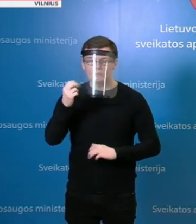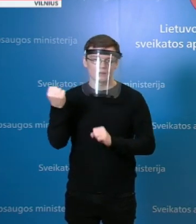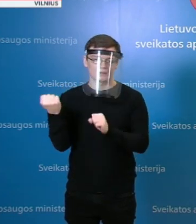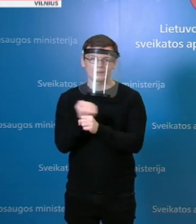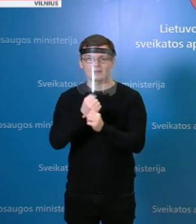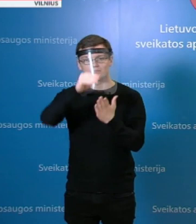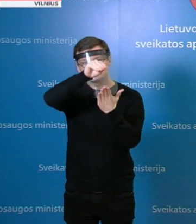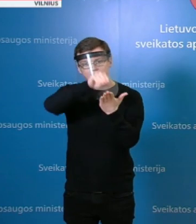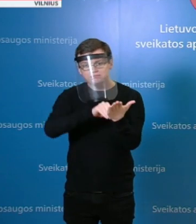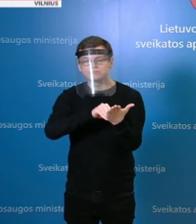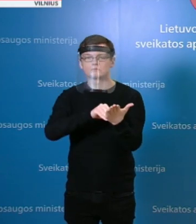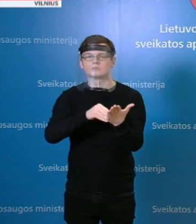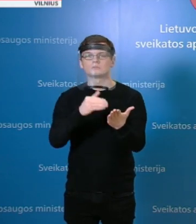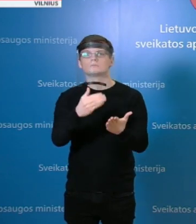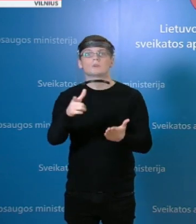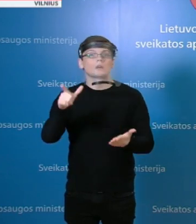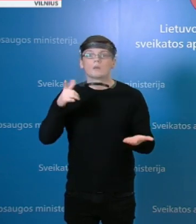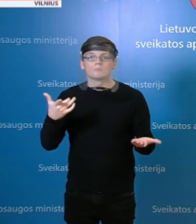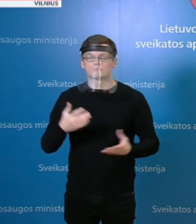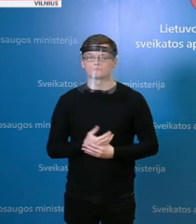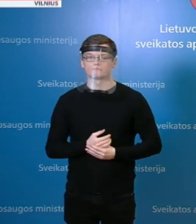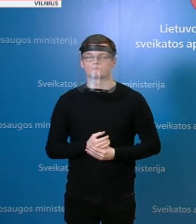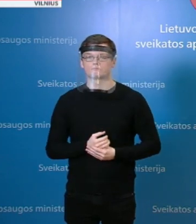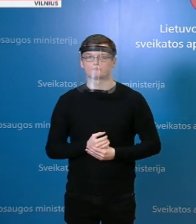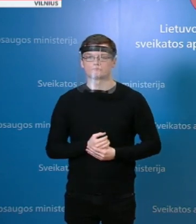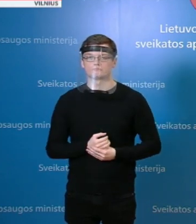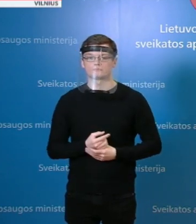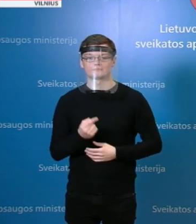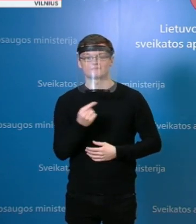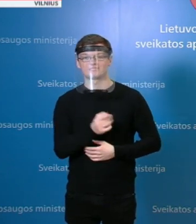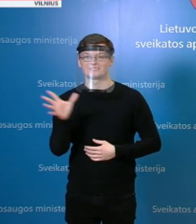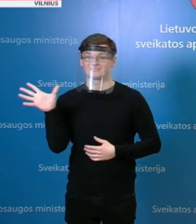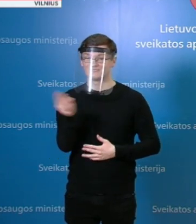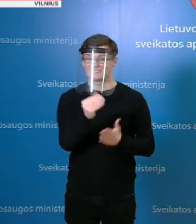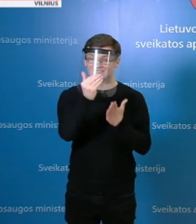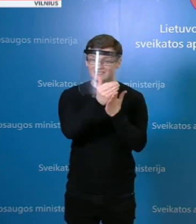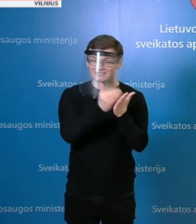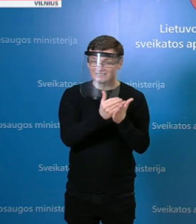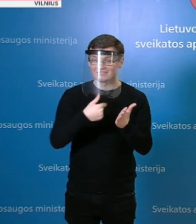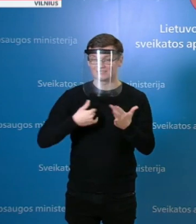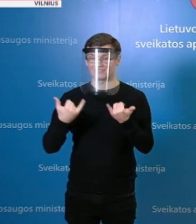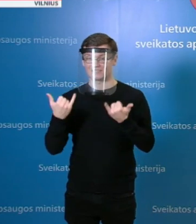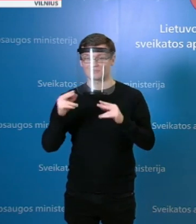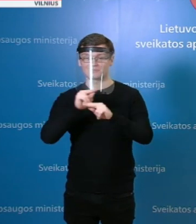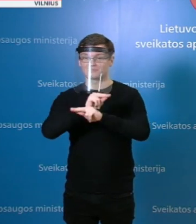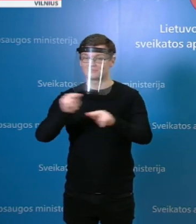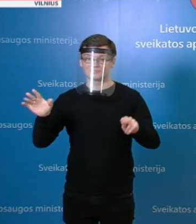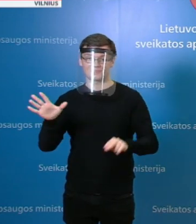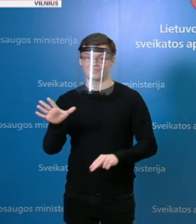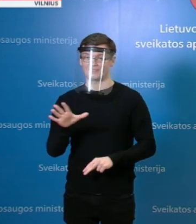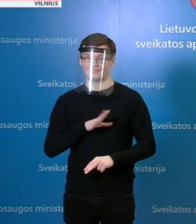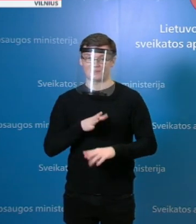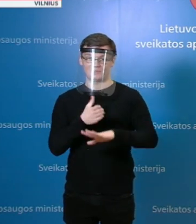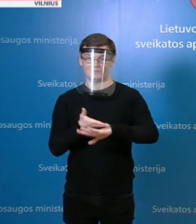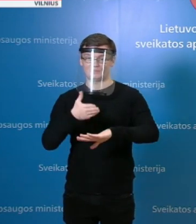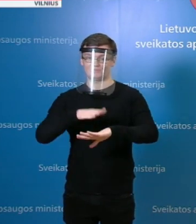ir kam jos reikalingos? Ačiū. Na, visų taisyklių aš tikrai dabar nepriminsiu